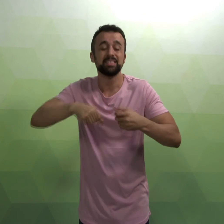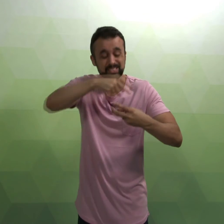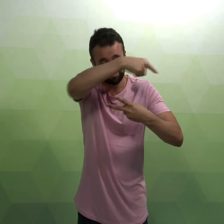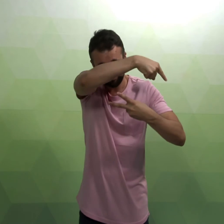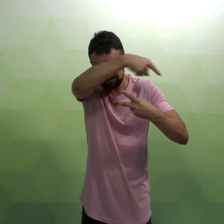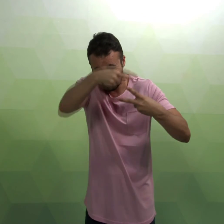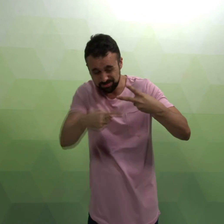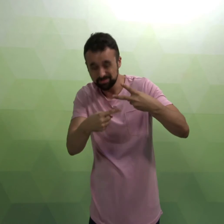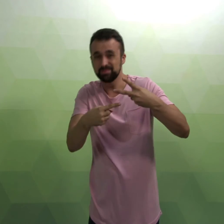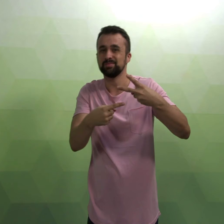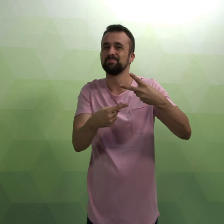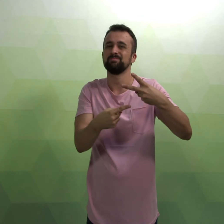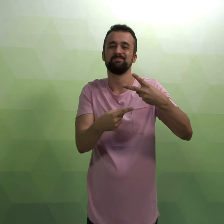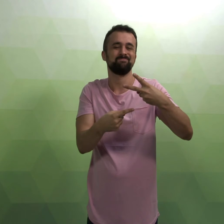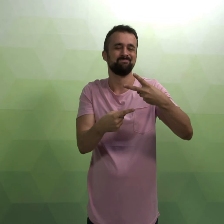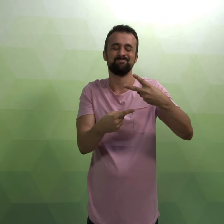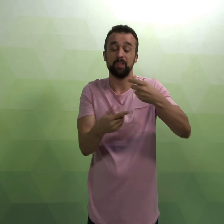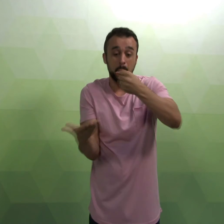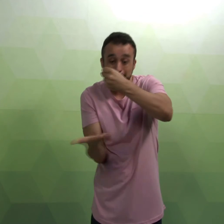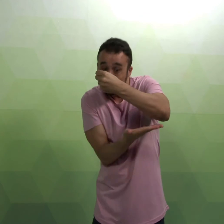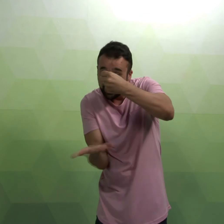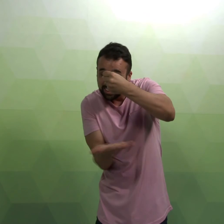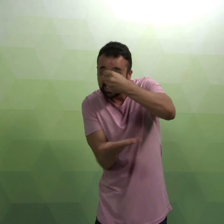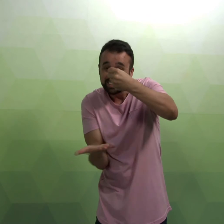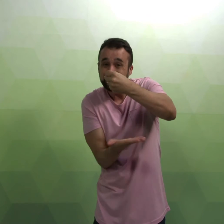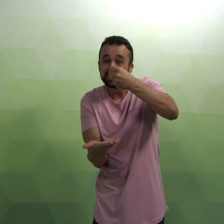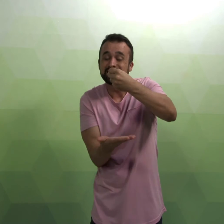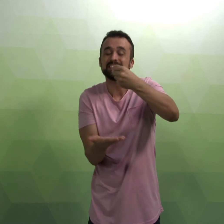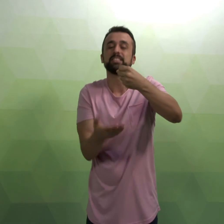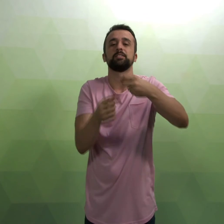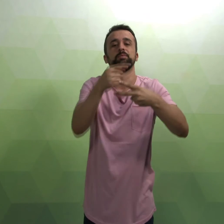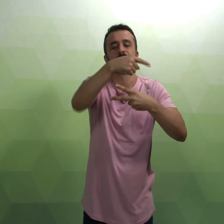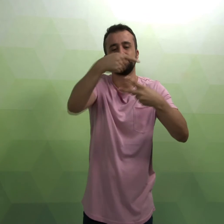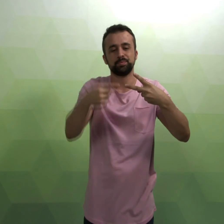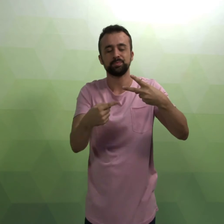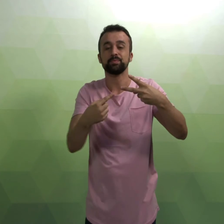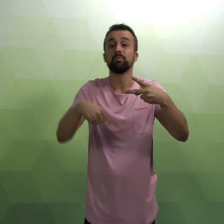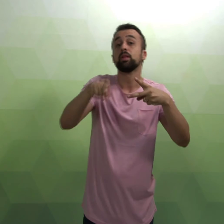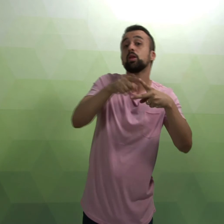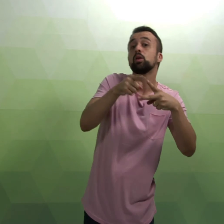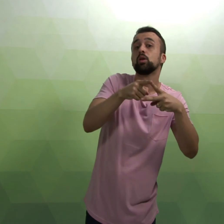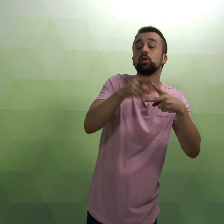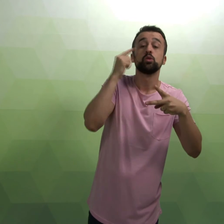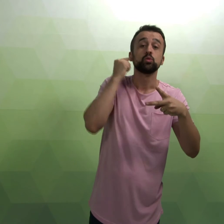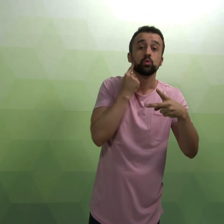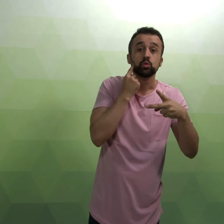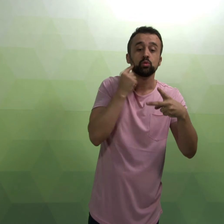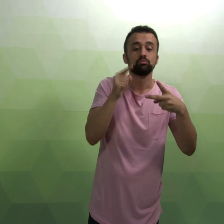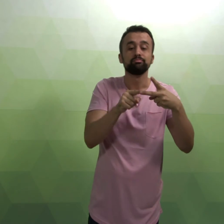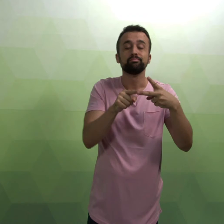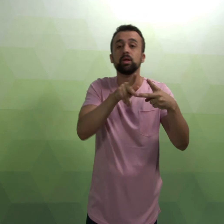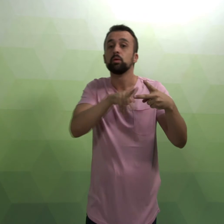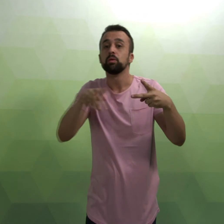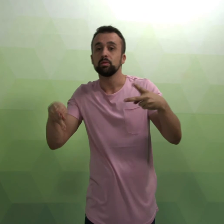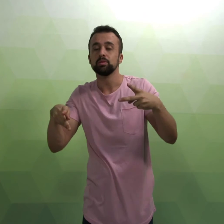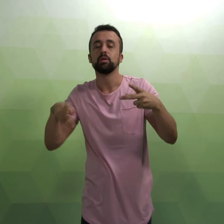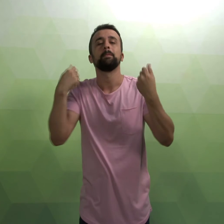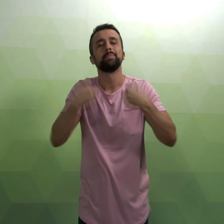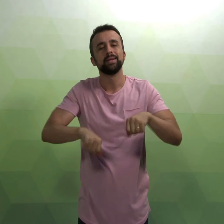L2, duas coisas são imprescindíveis. O surdo e o professor